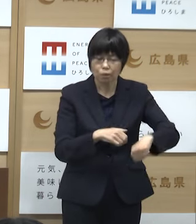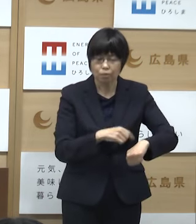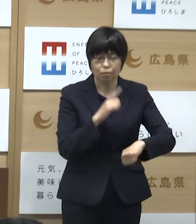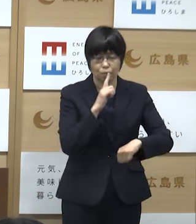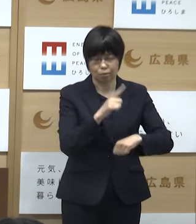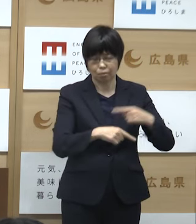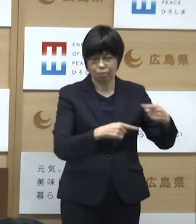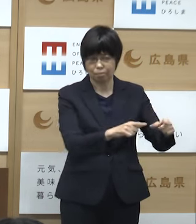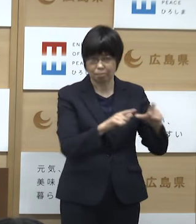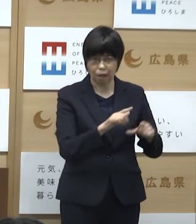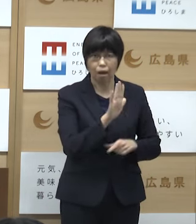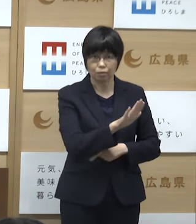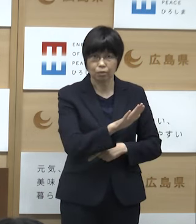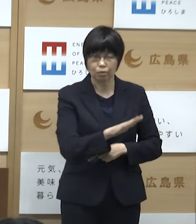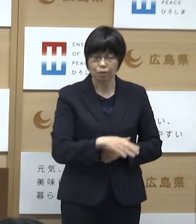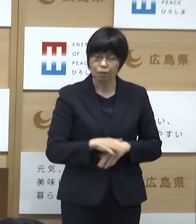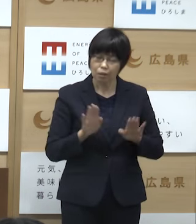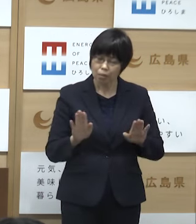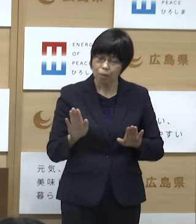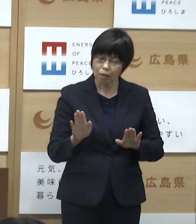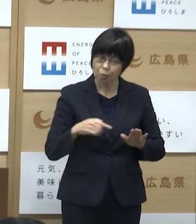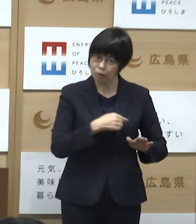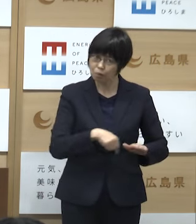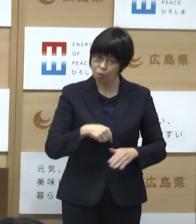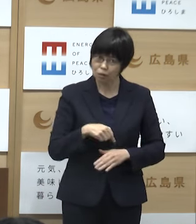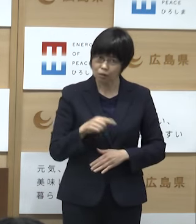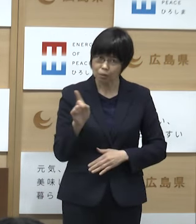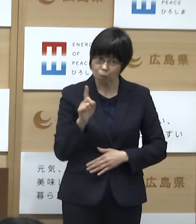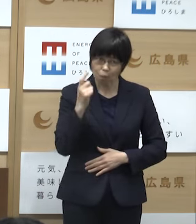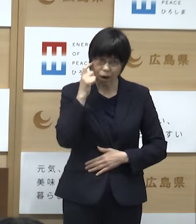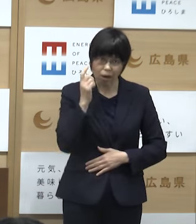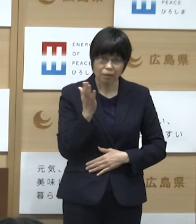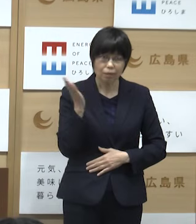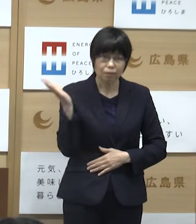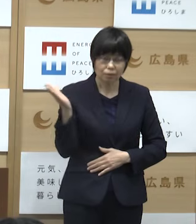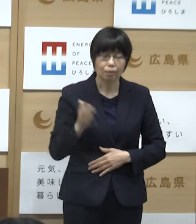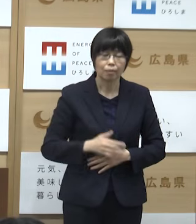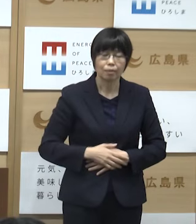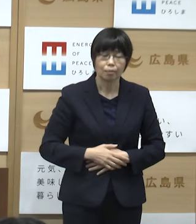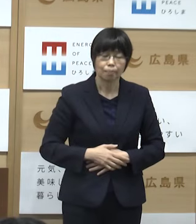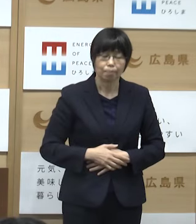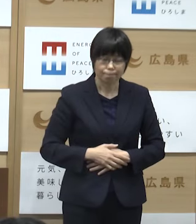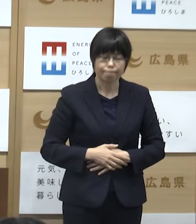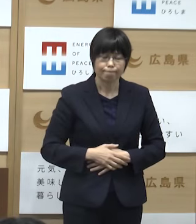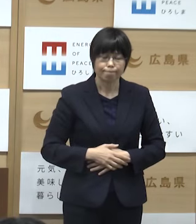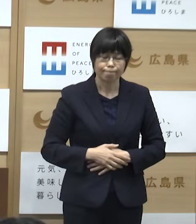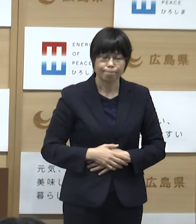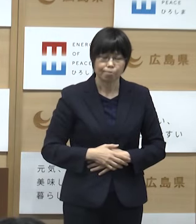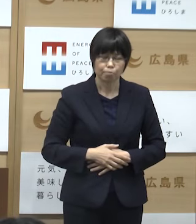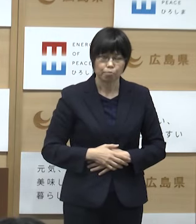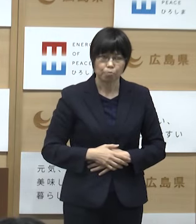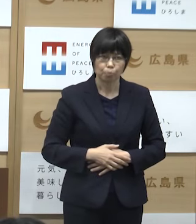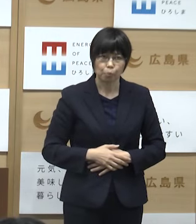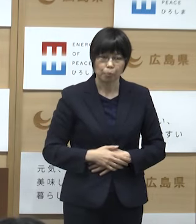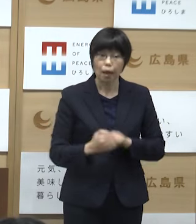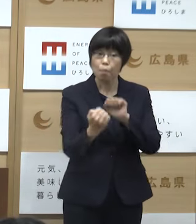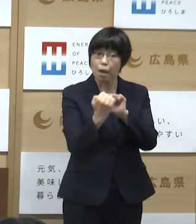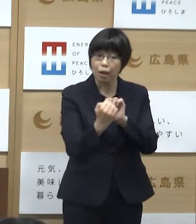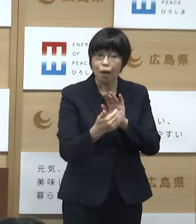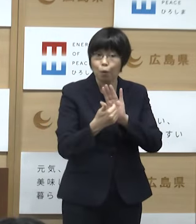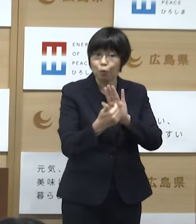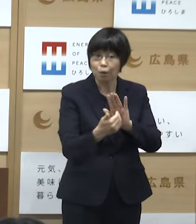思うんですが、今のところのお気持ちとしてはどのように考えていらっしゃるでしょうか。 いや、面会を